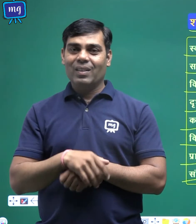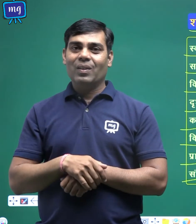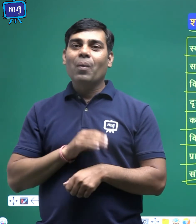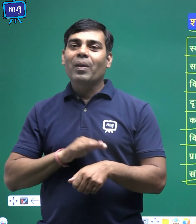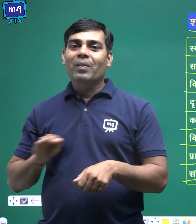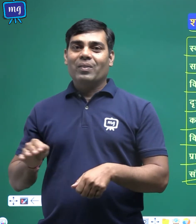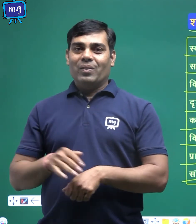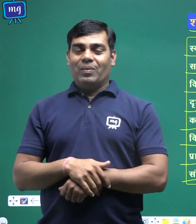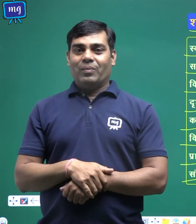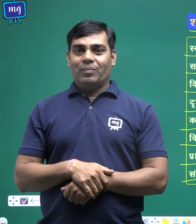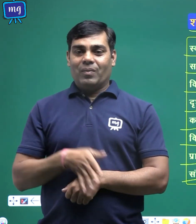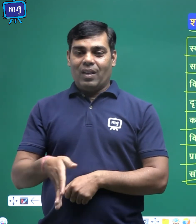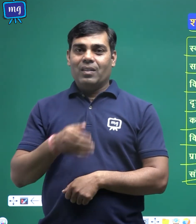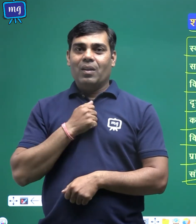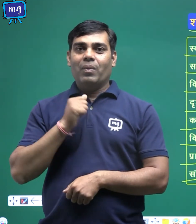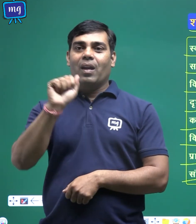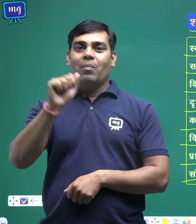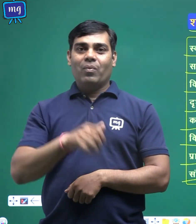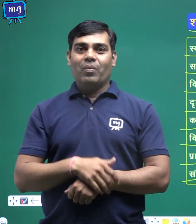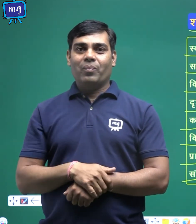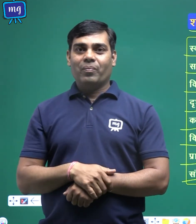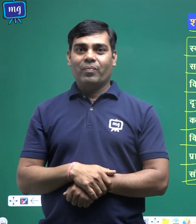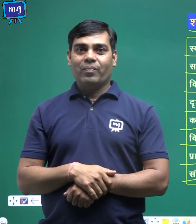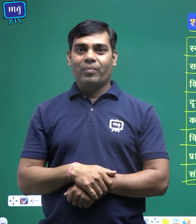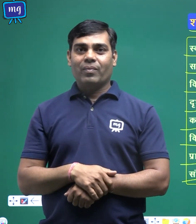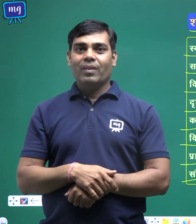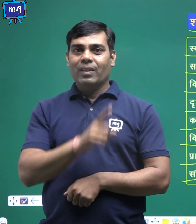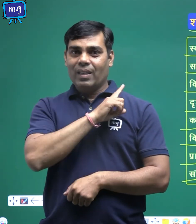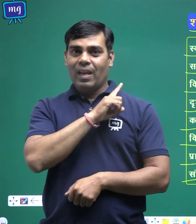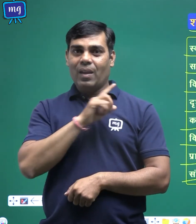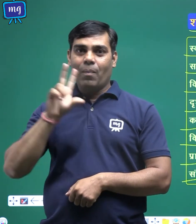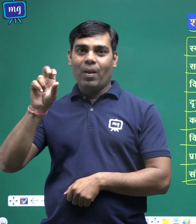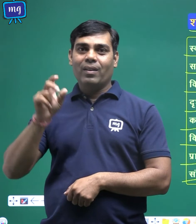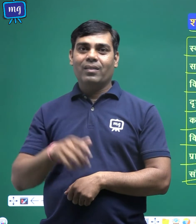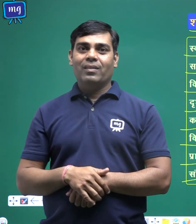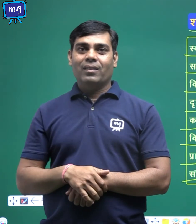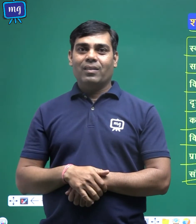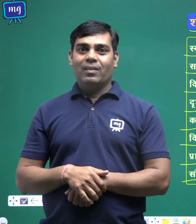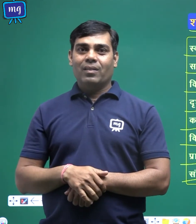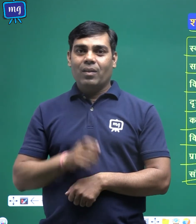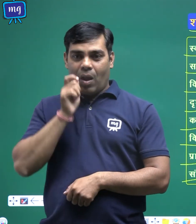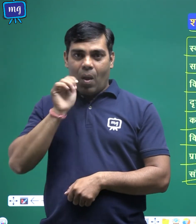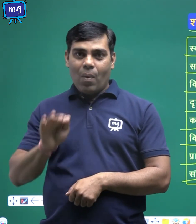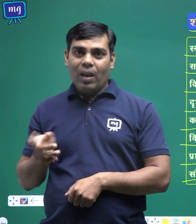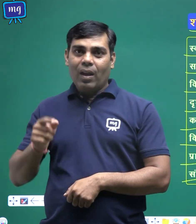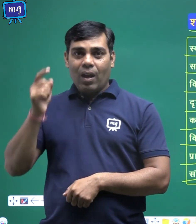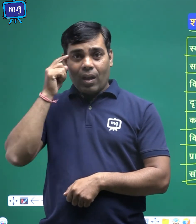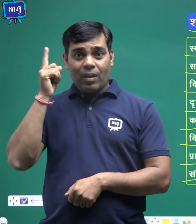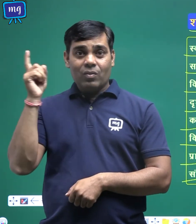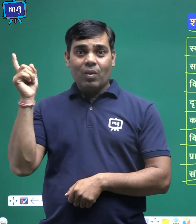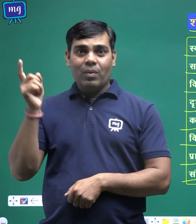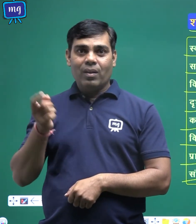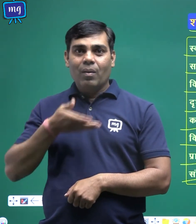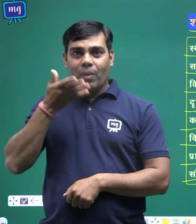प्यारे बच्चों, आज हमने आपको यह पाठ बालक का स्वप्न